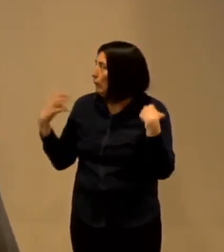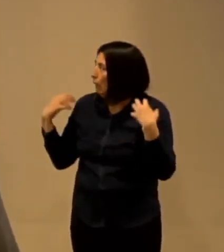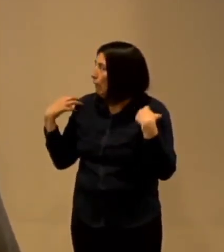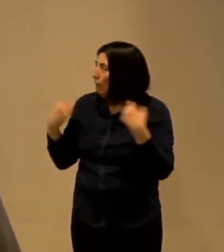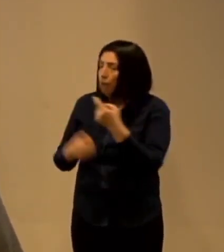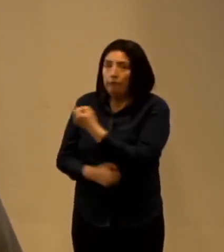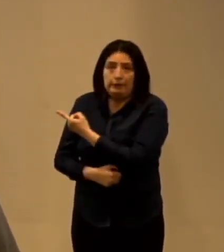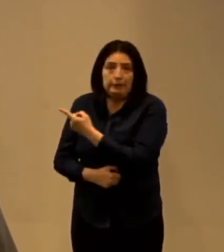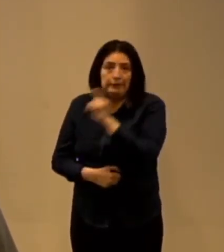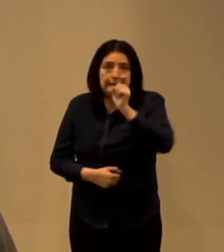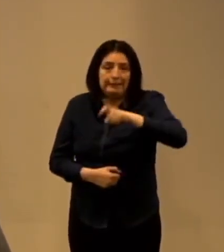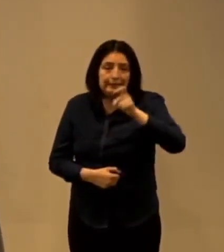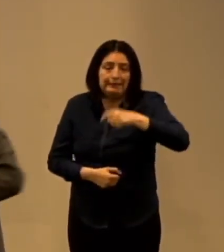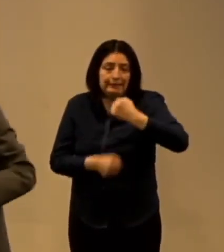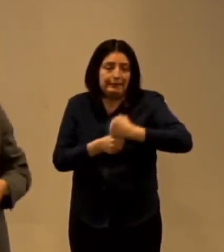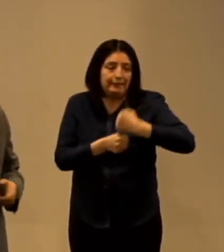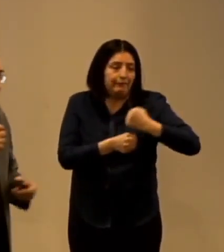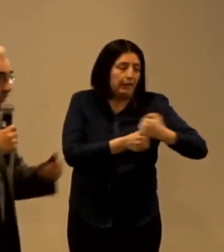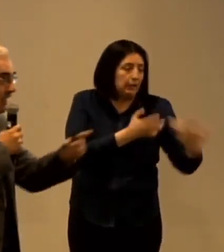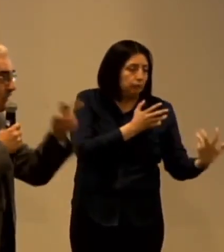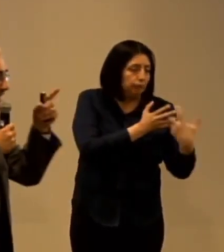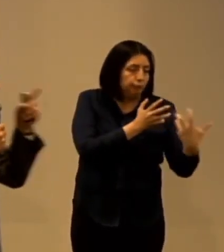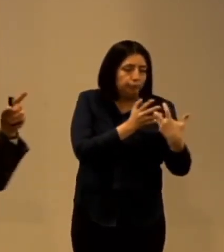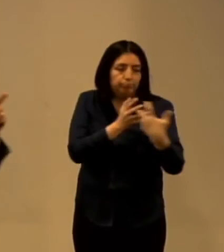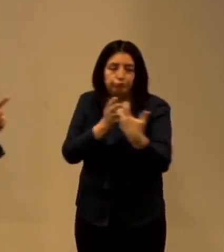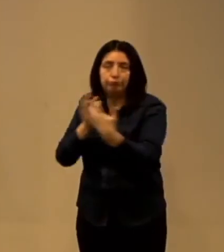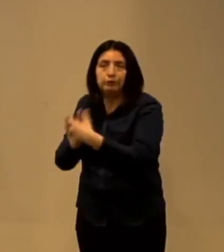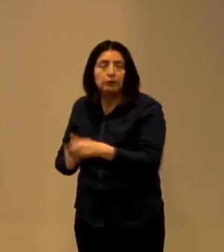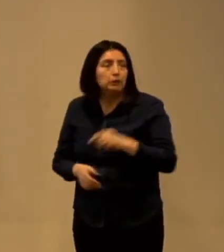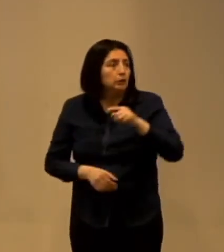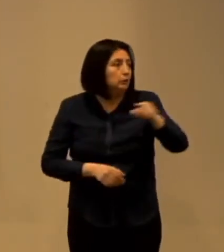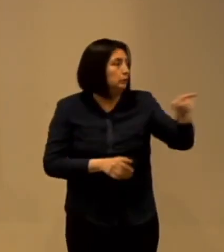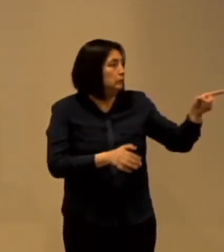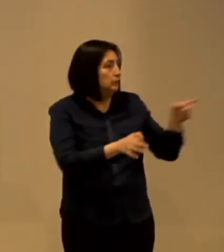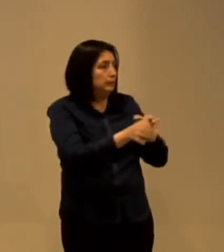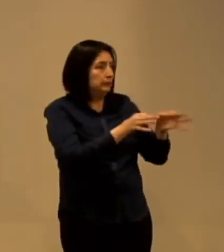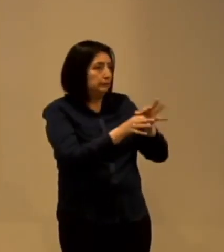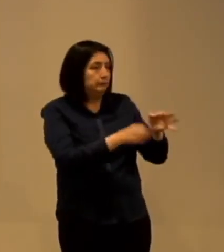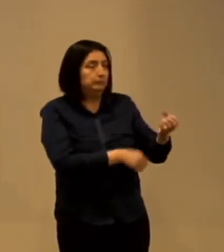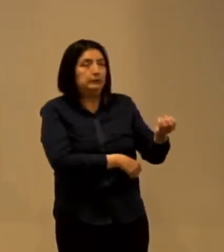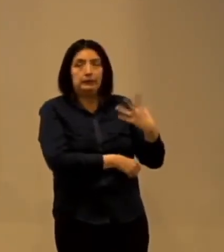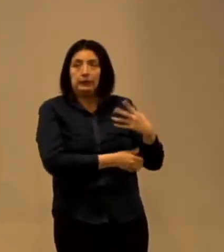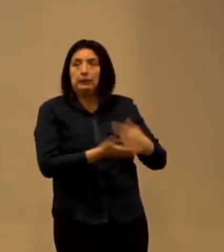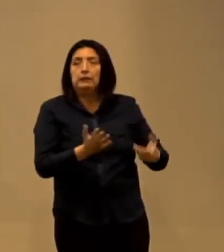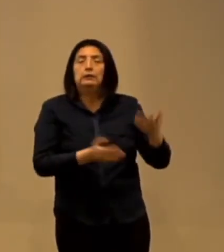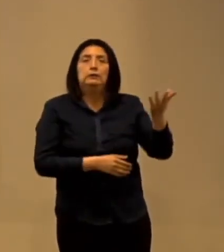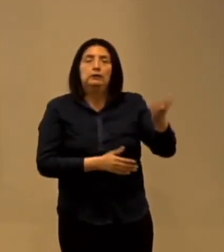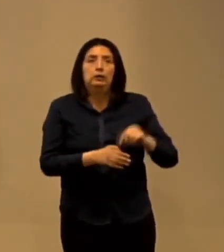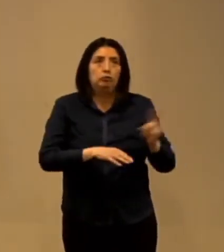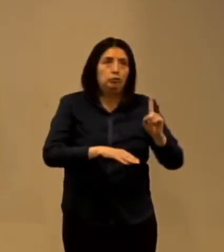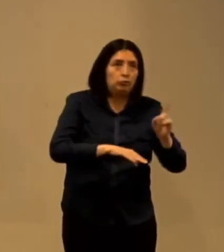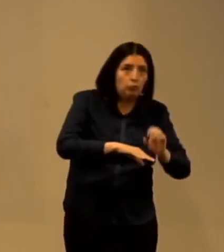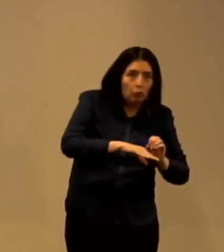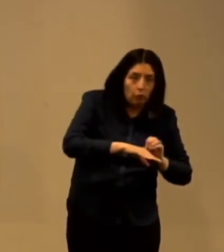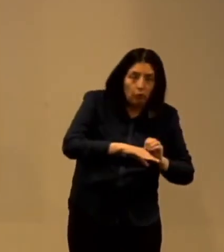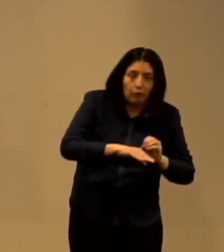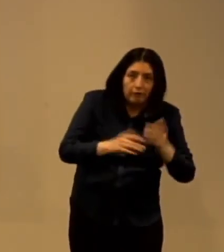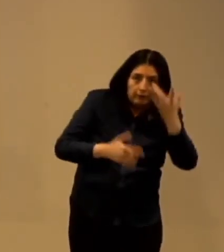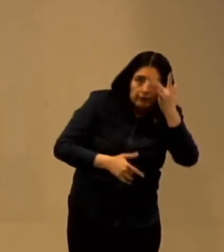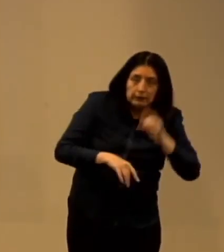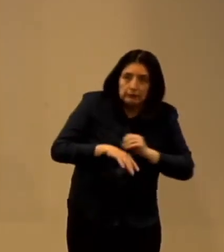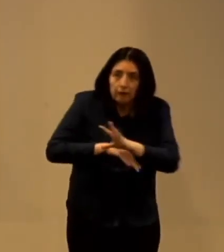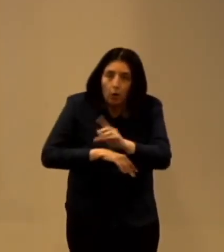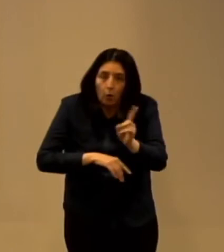que tiene que articularse con todo el resto, y Dutín lo ha señalado muy claro, cuando ha hablado de no transmisibles, cuando ha hablado de transmisibles, o